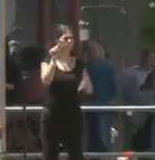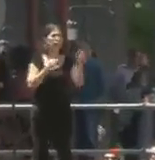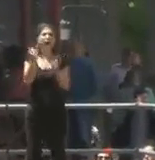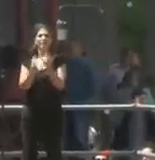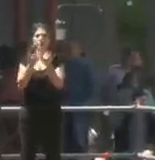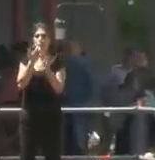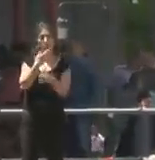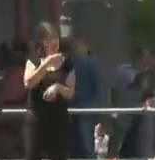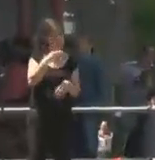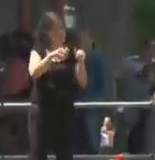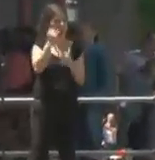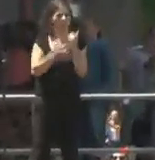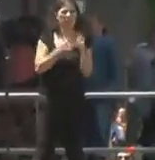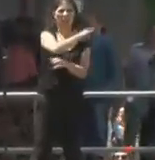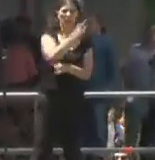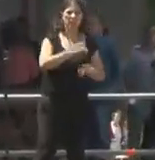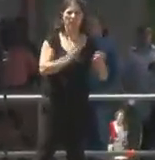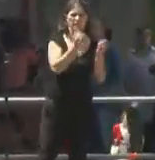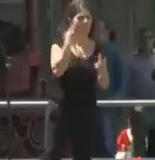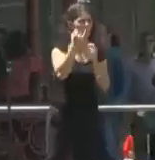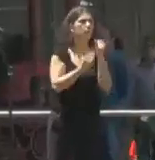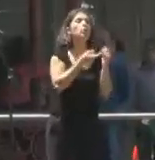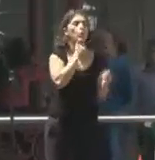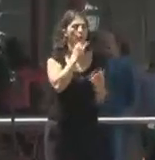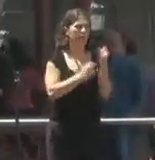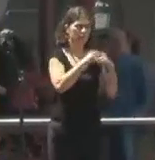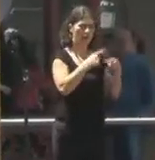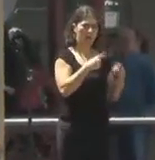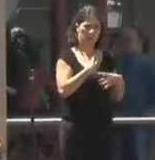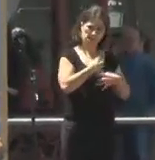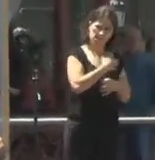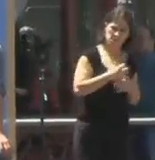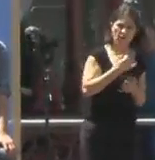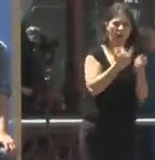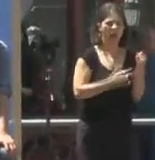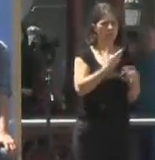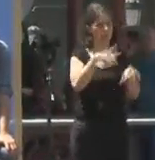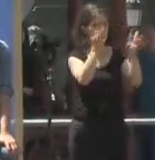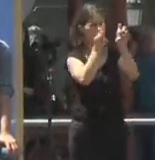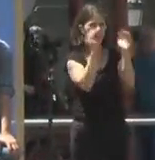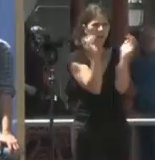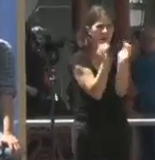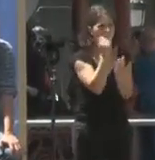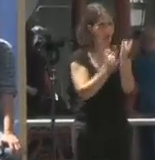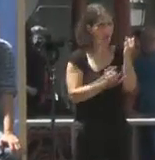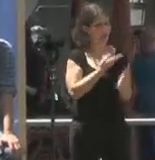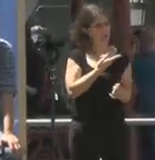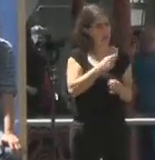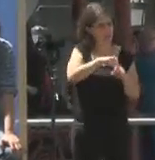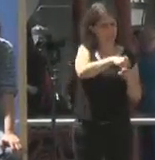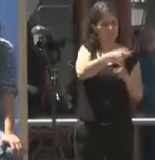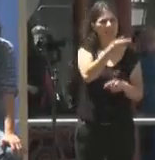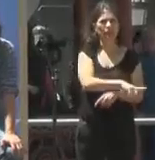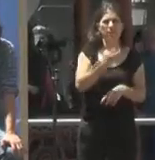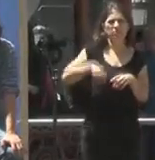sale de la crisis apretando más a las familias, ajustándole más el cinturón a los pequeños empresarios, castigando los salarios, apostando